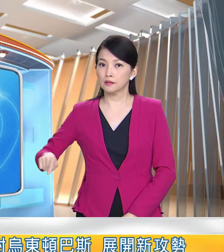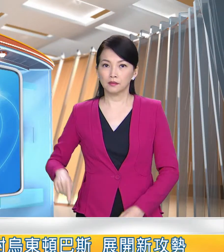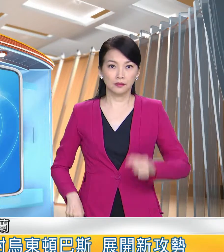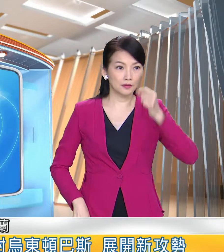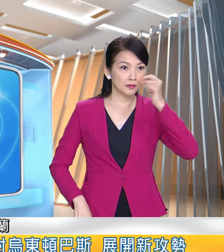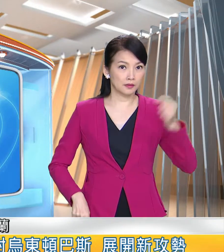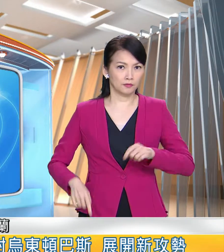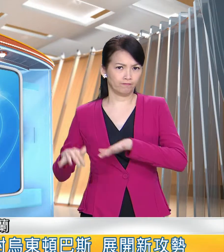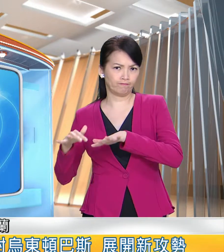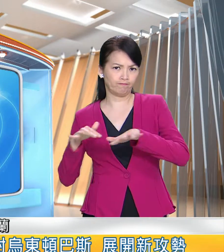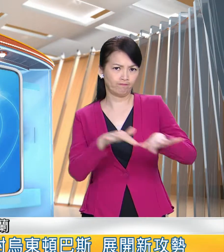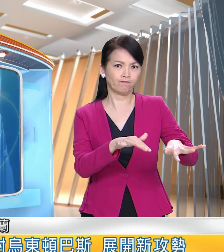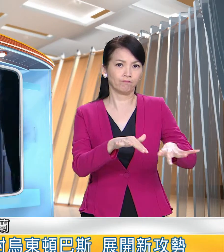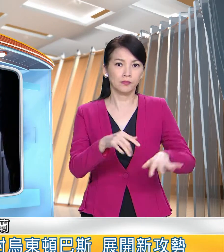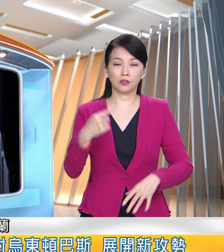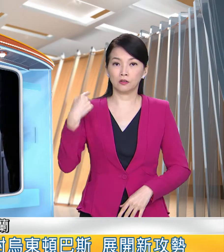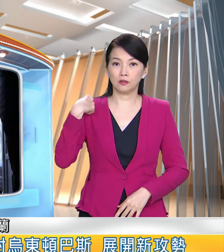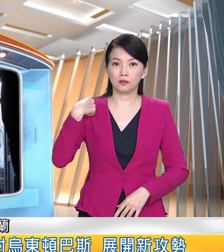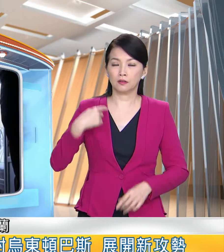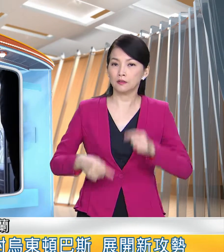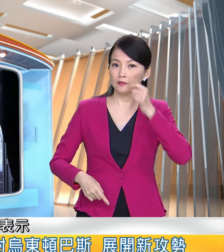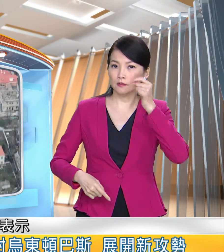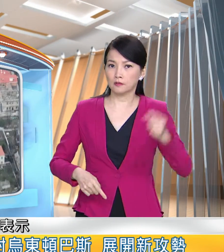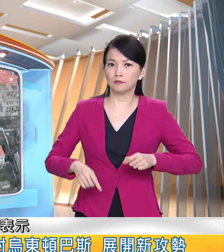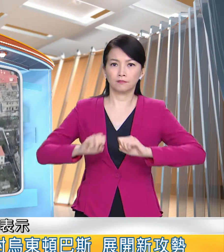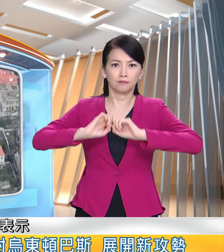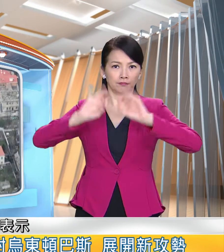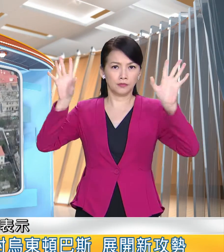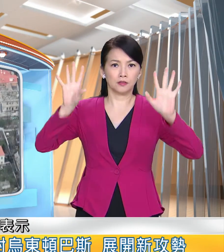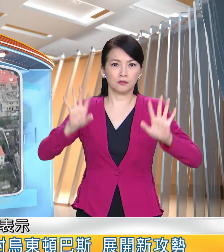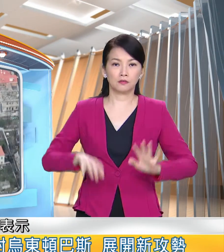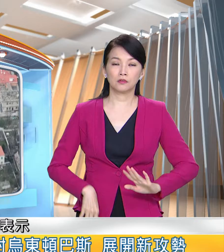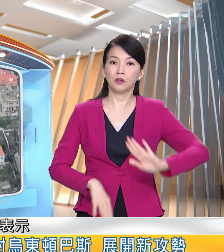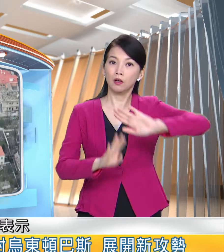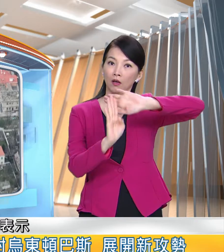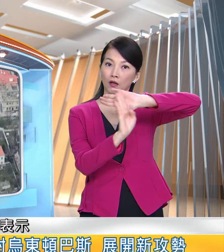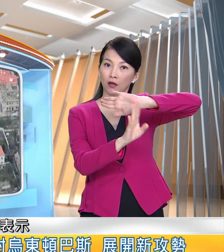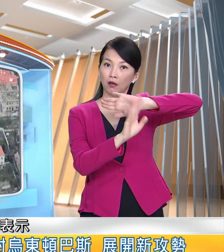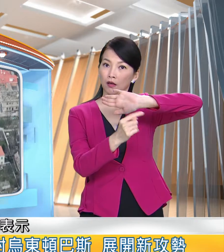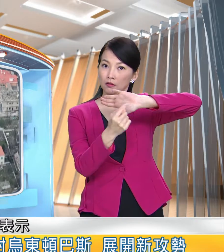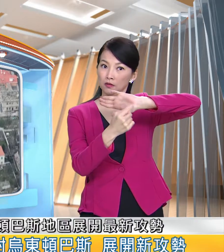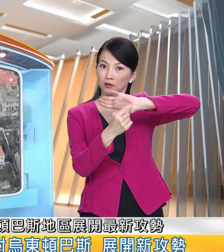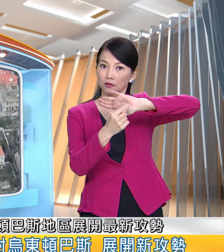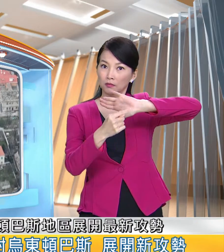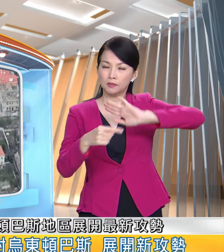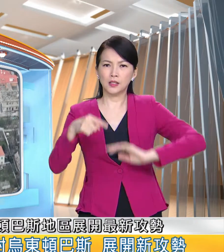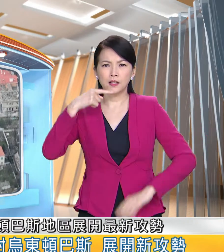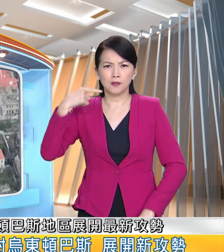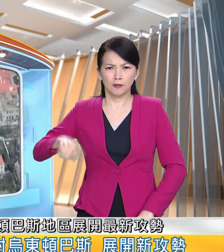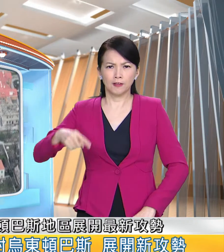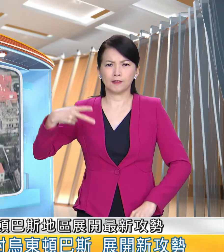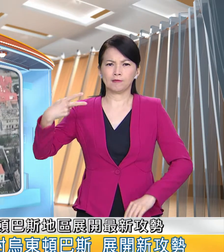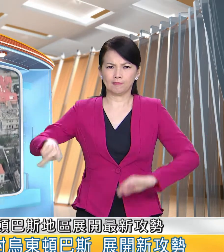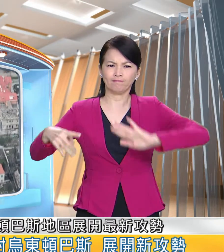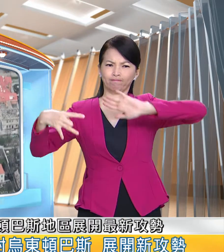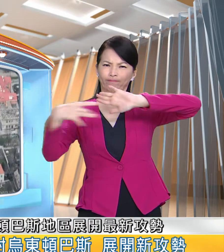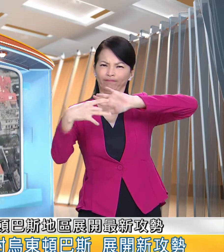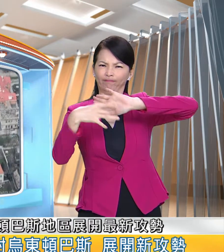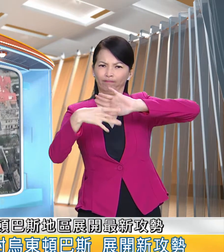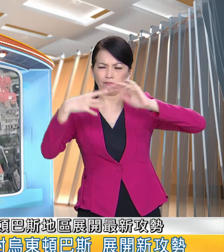罗斯入侵乌克兰。乌克兰方面11号表示，俄军已经对乌东顿巴斯地区展开了